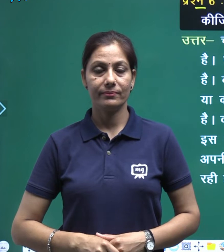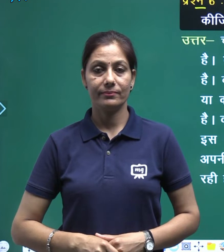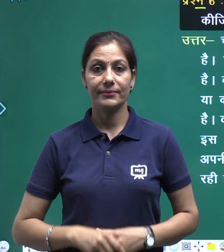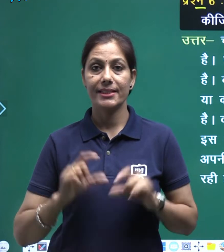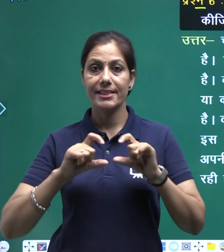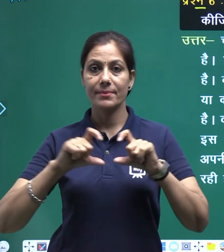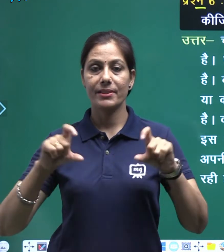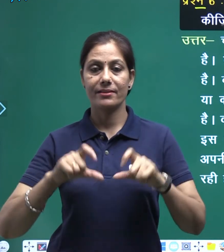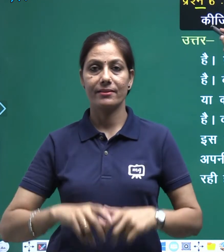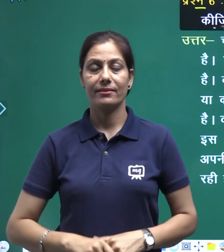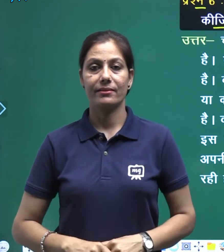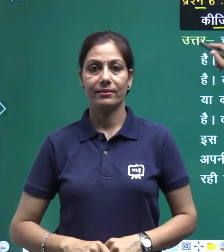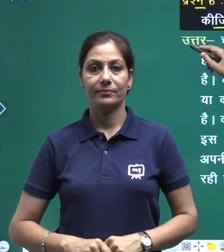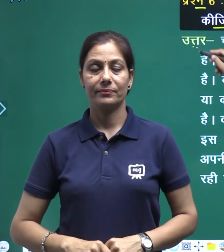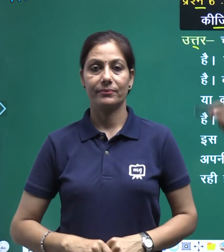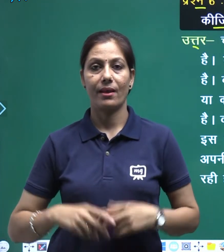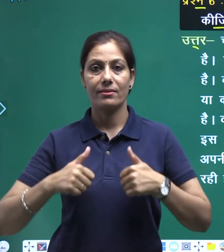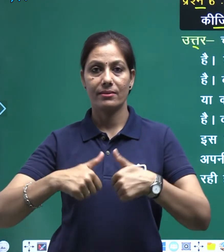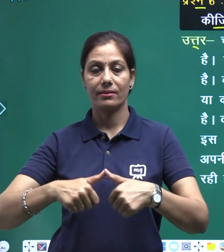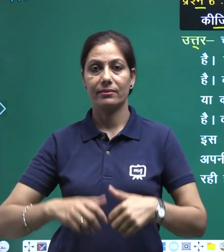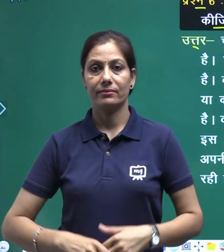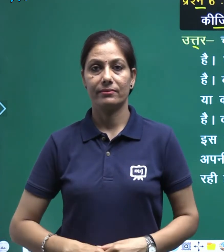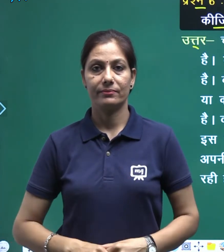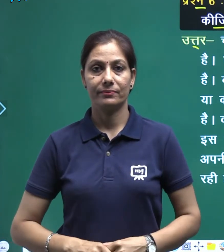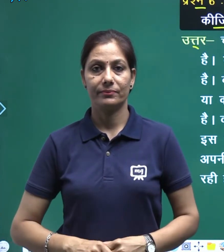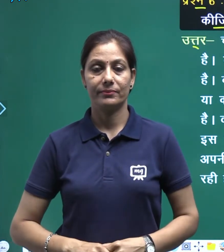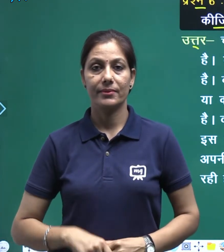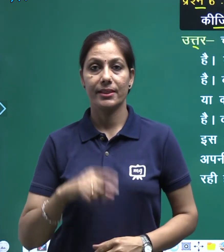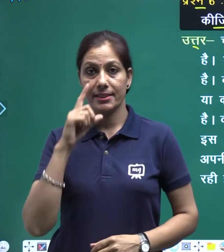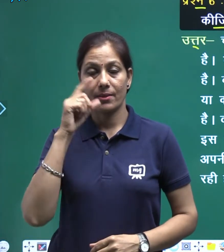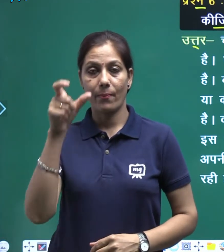स्पष्ट कीजिए। उत्तर, चंपा